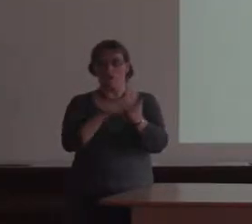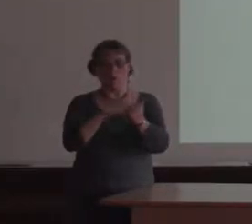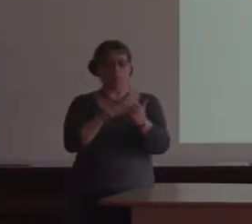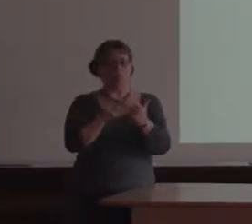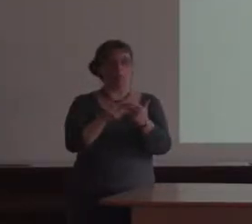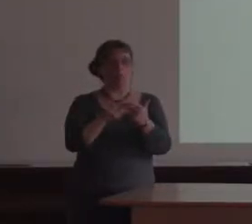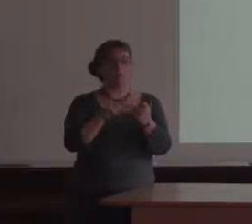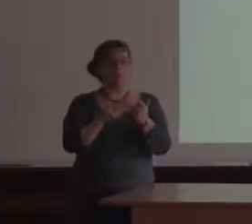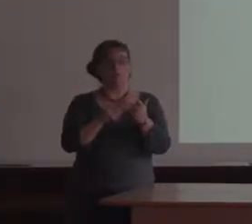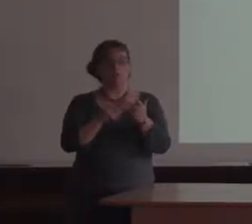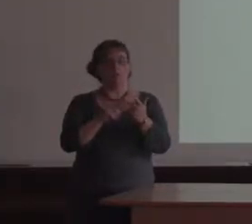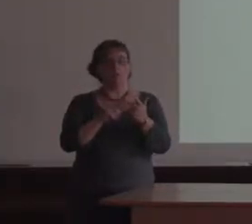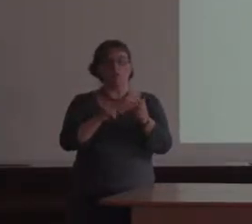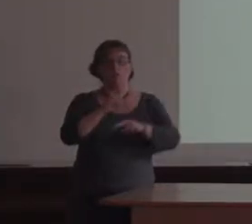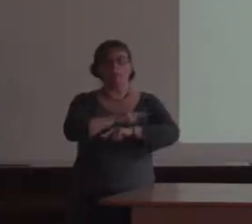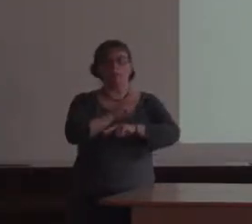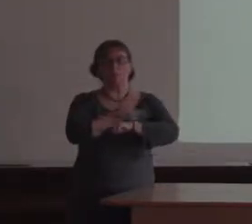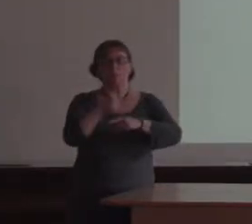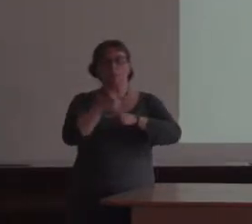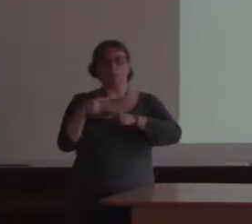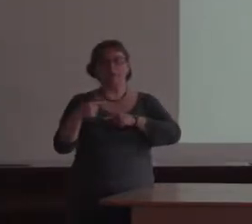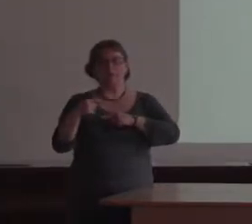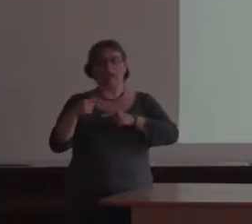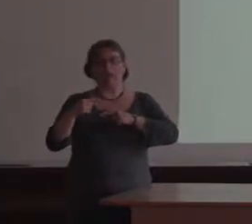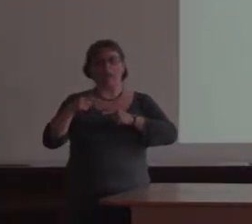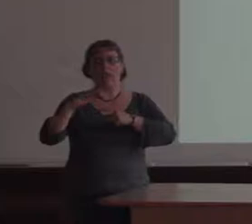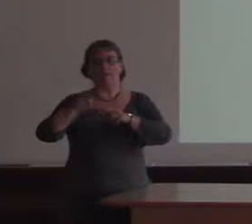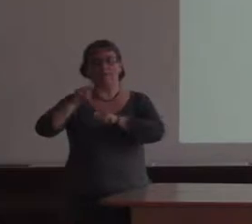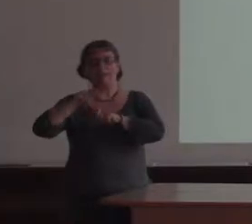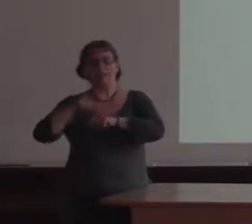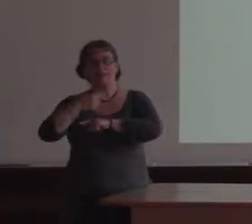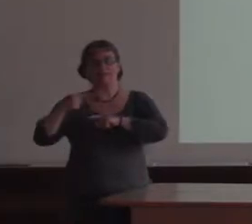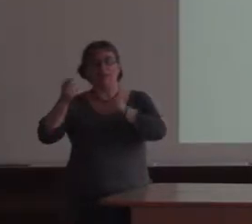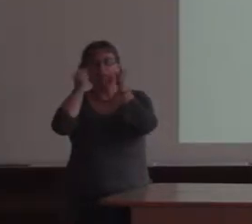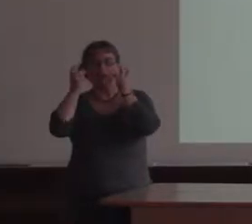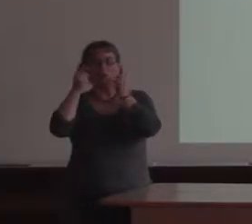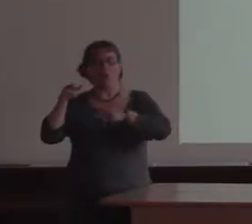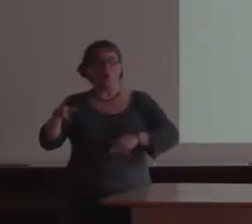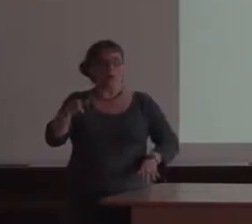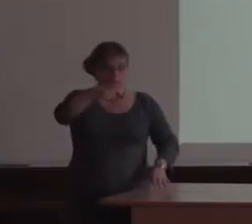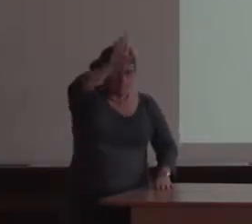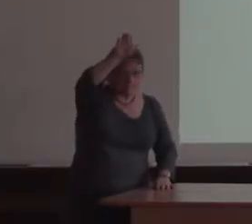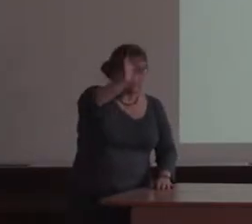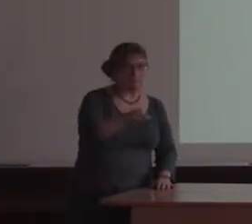Genre Python-M, unit test, discover. Oui.